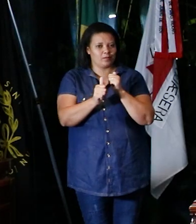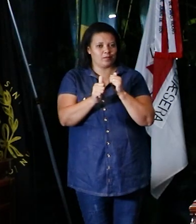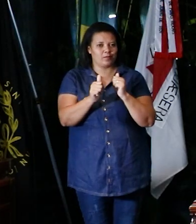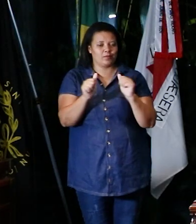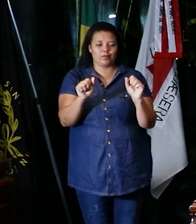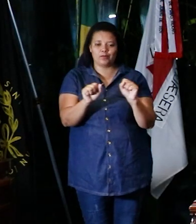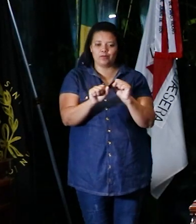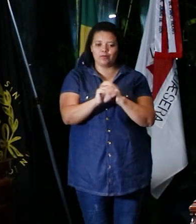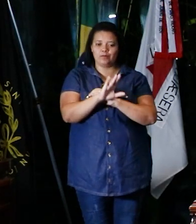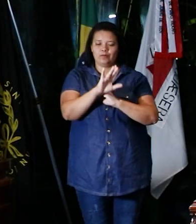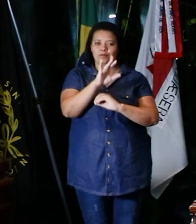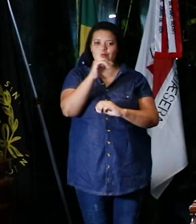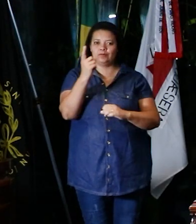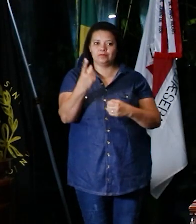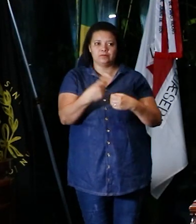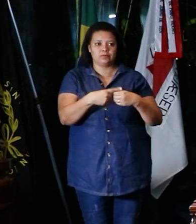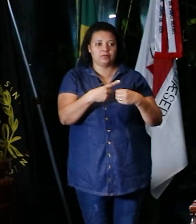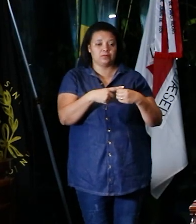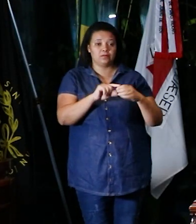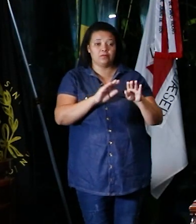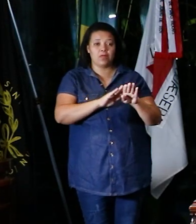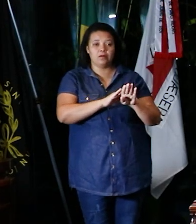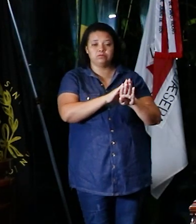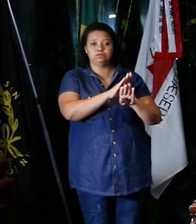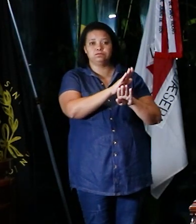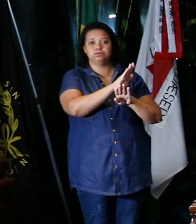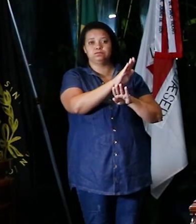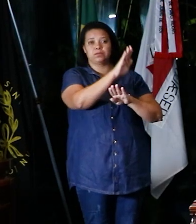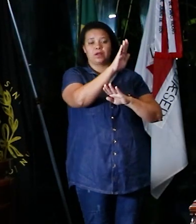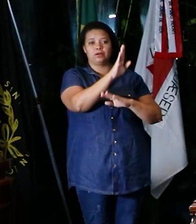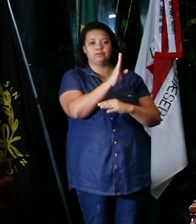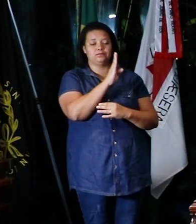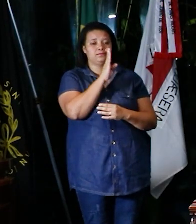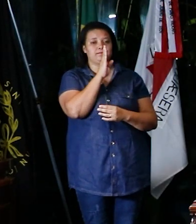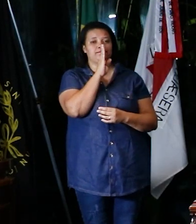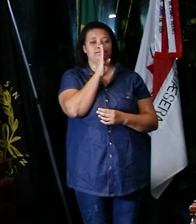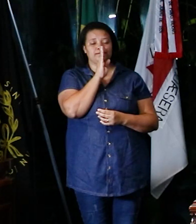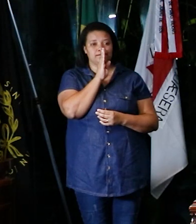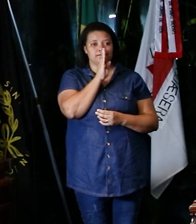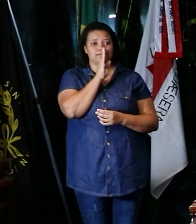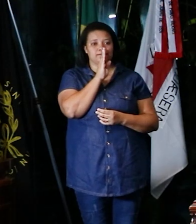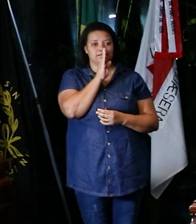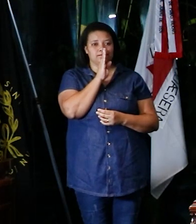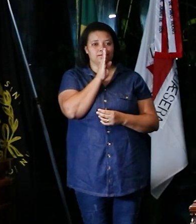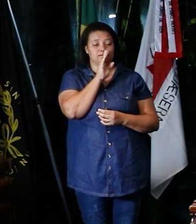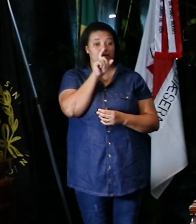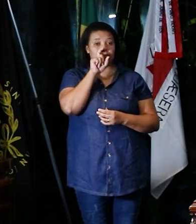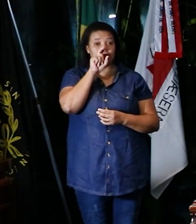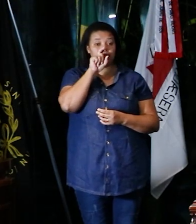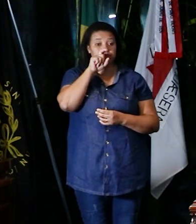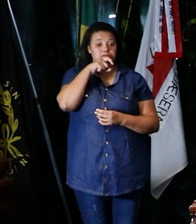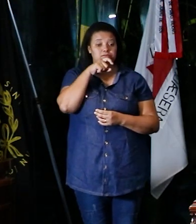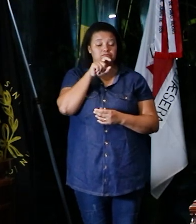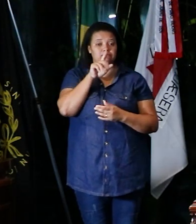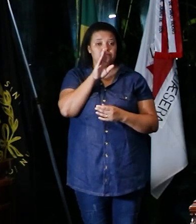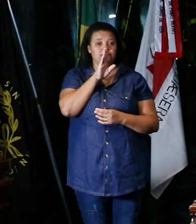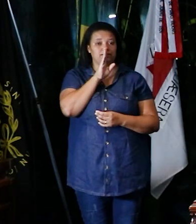reinou sobre o morro um silêncio catacumbal que nem a voz de um papagaio